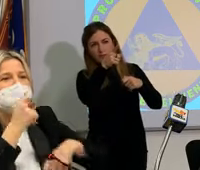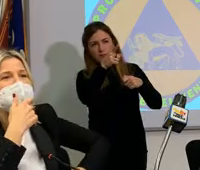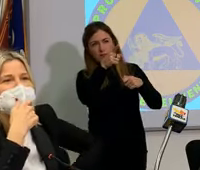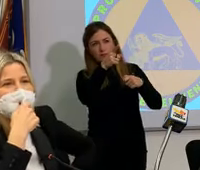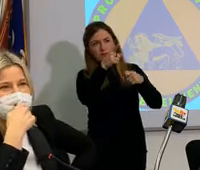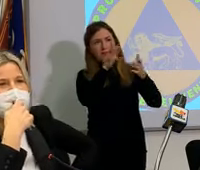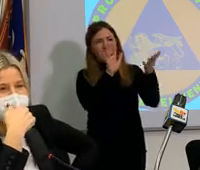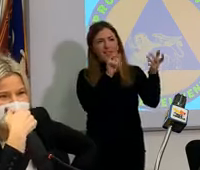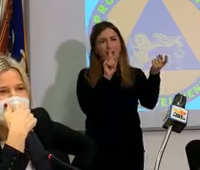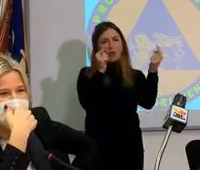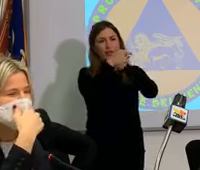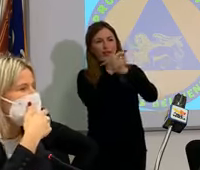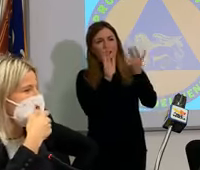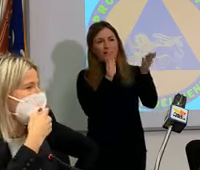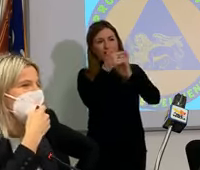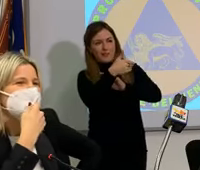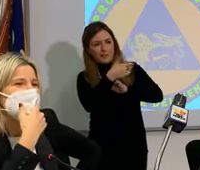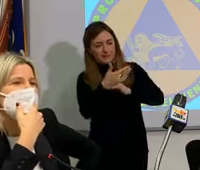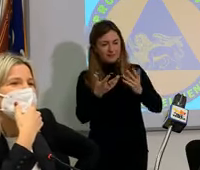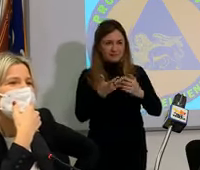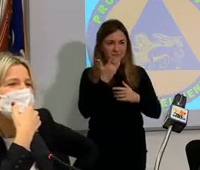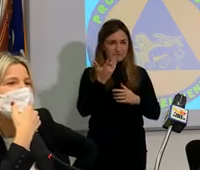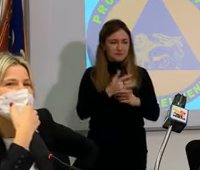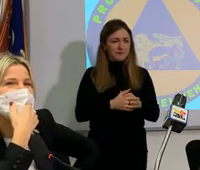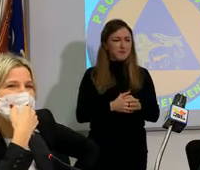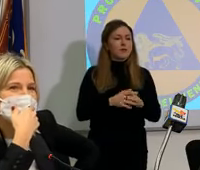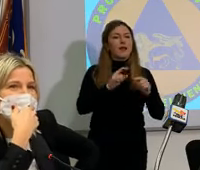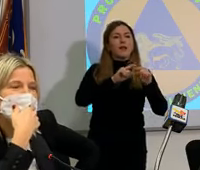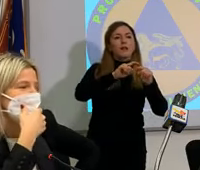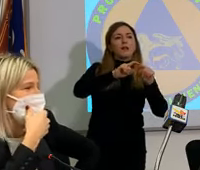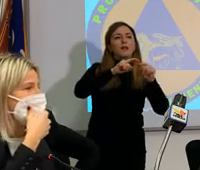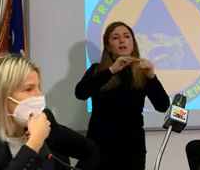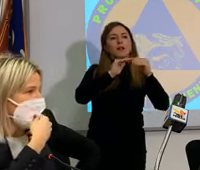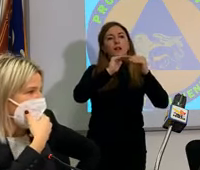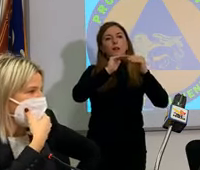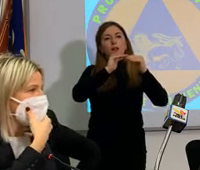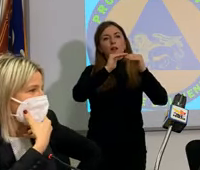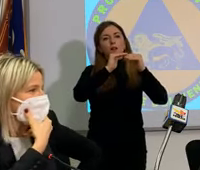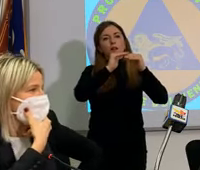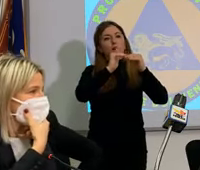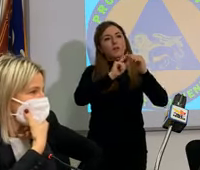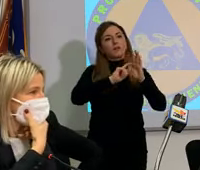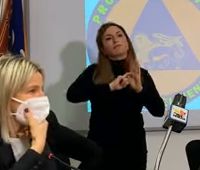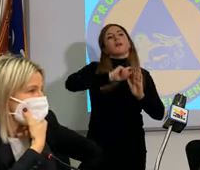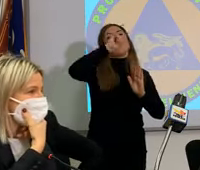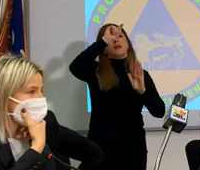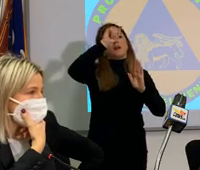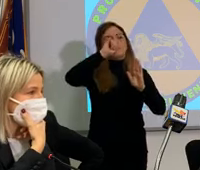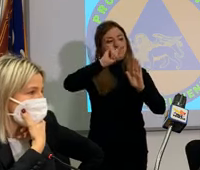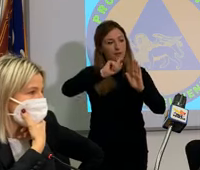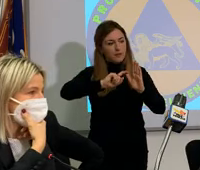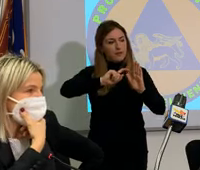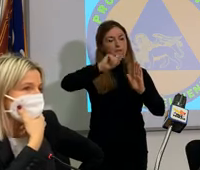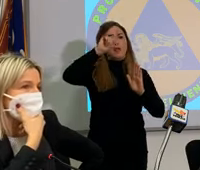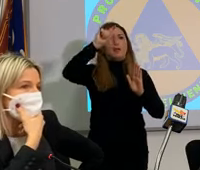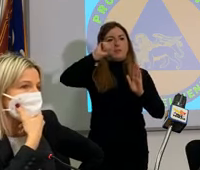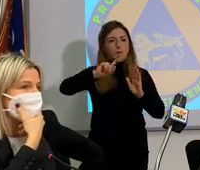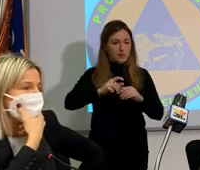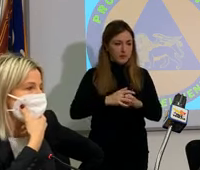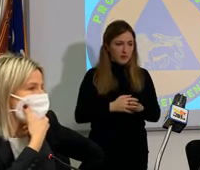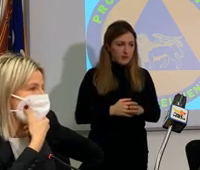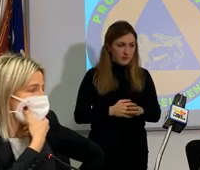che l'andamento non è una crescita stabile ma sono delle curve che sull che salgono e scendono